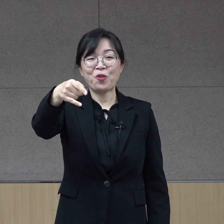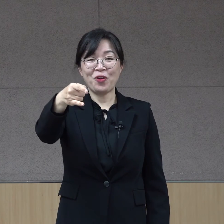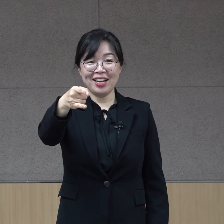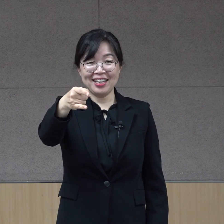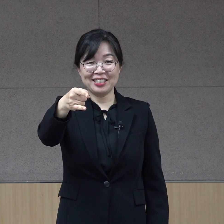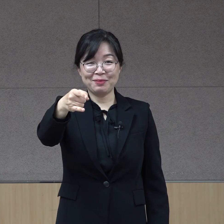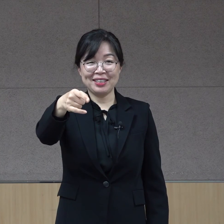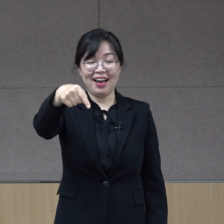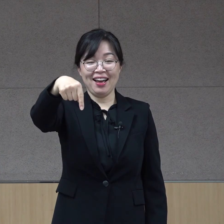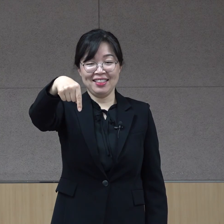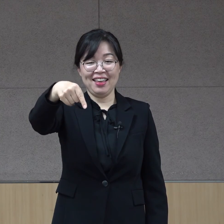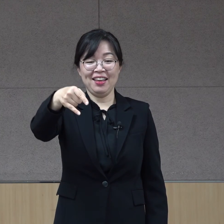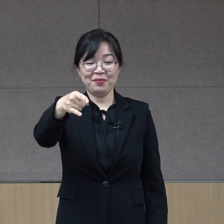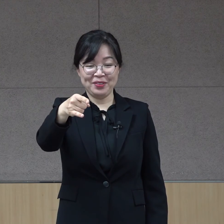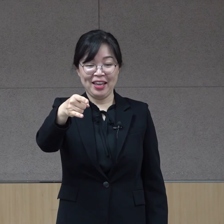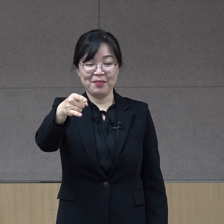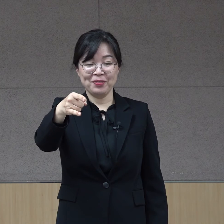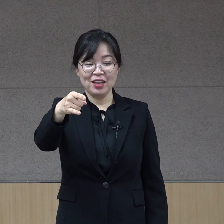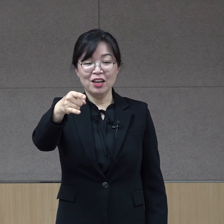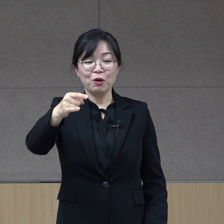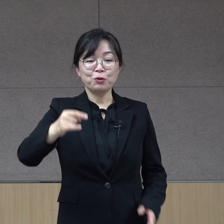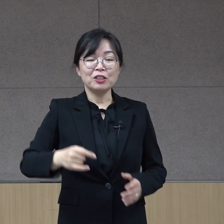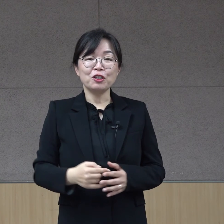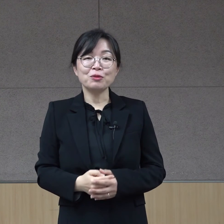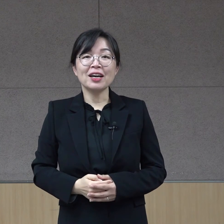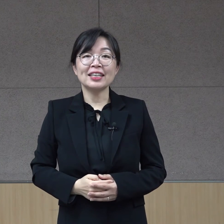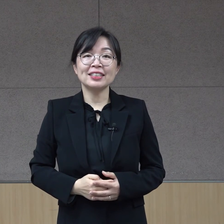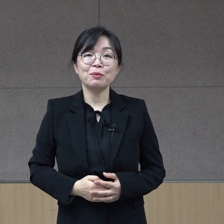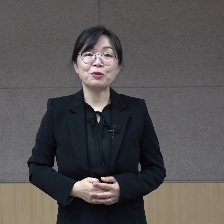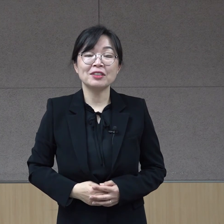외가 되겠습니다. 네, 네. 오늘 여러분과 같이 해보는